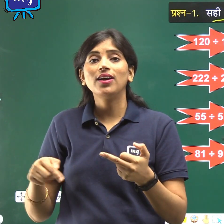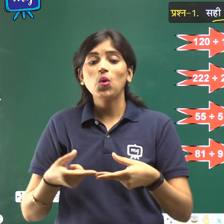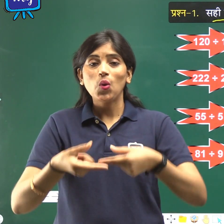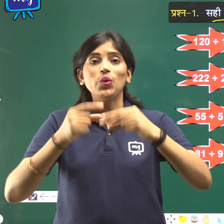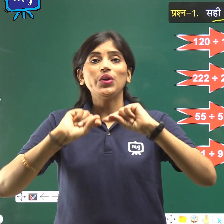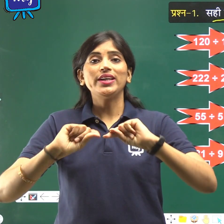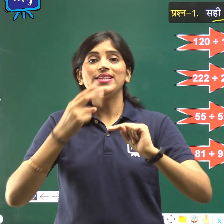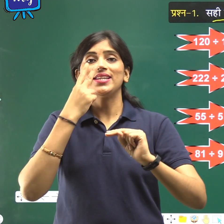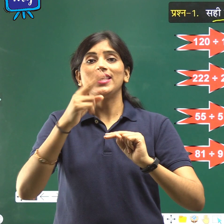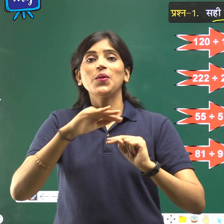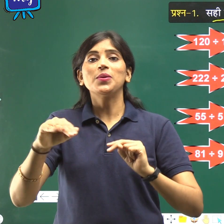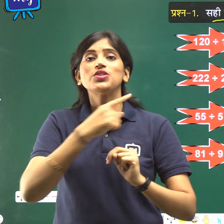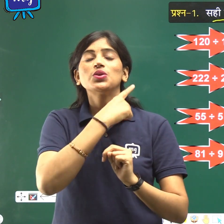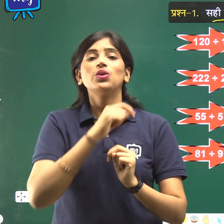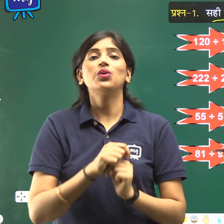नीचे देखो बच्चों,